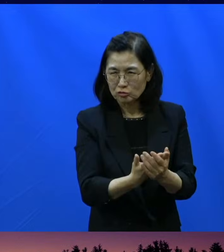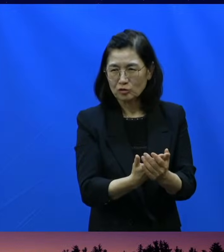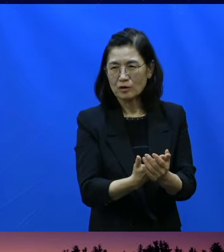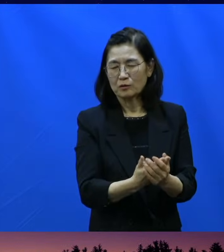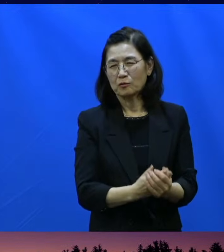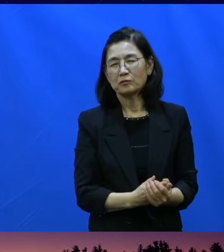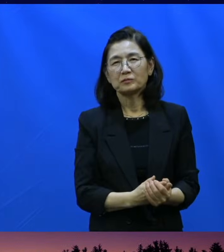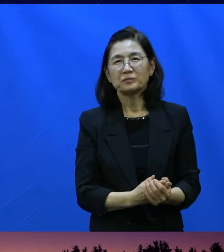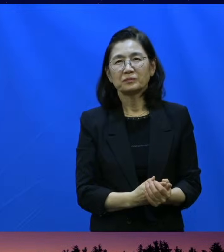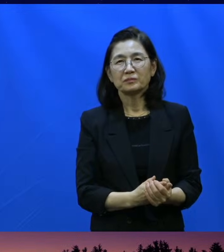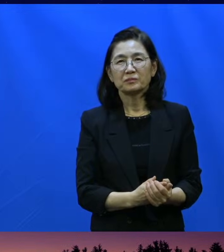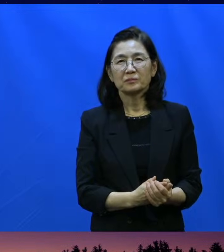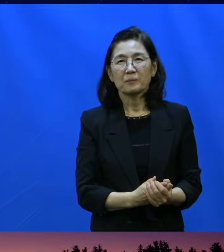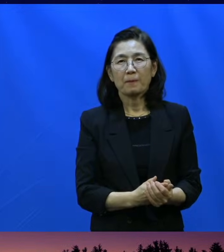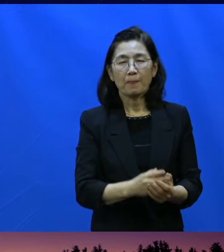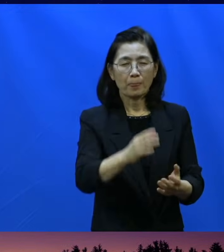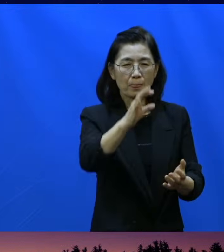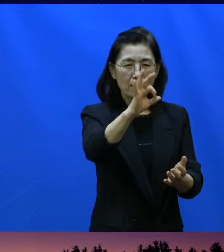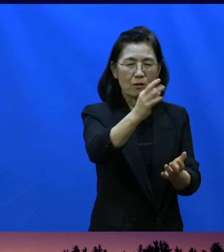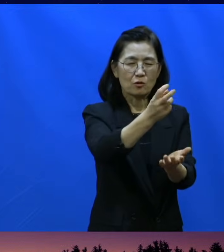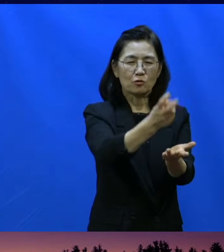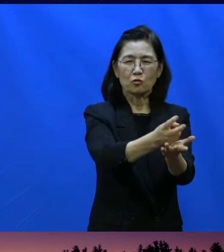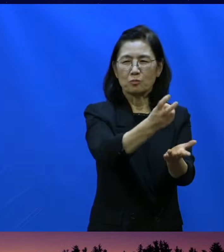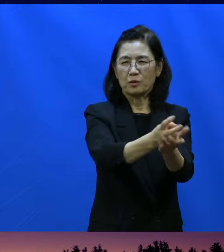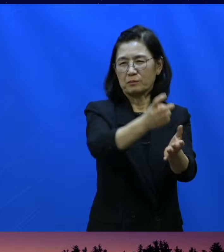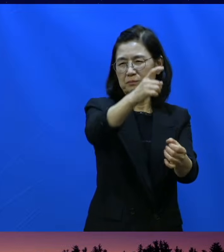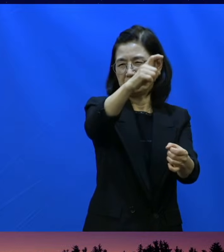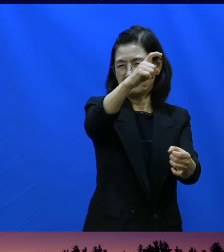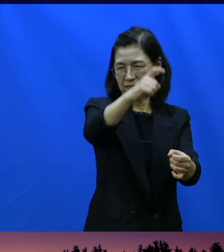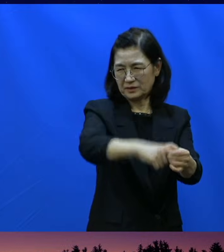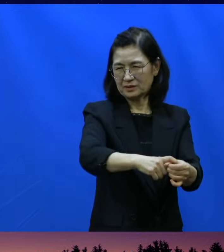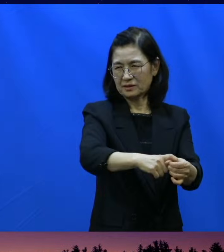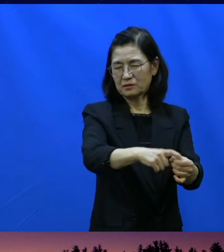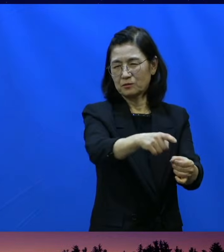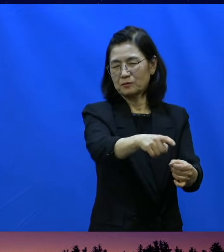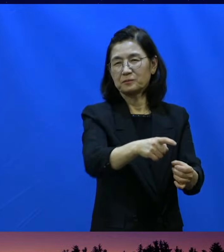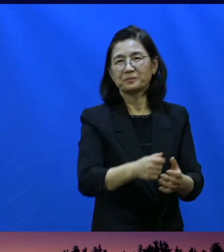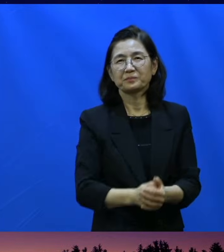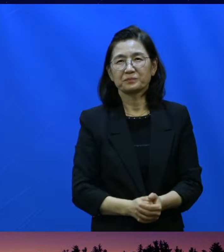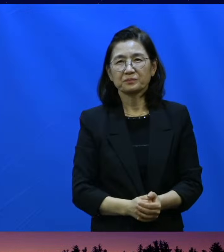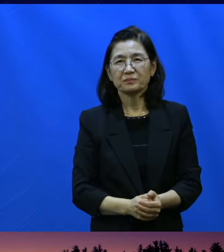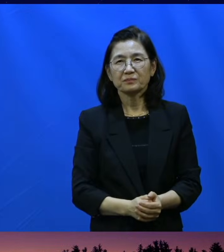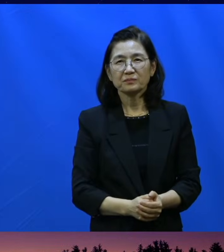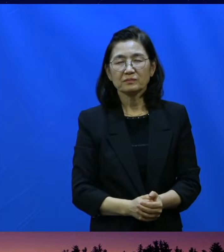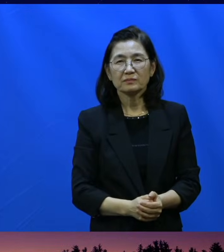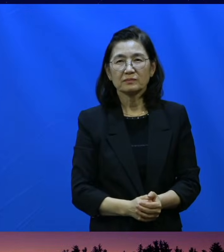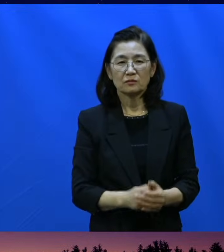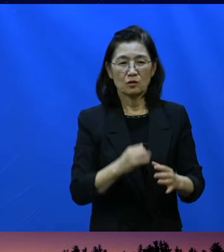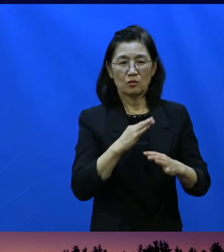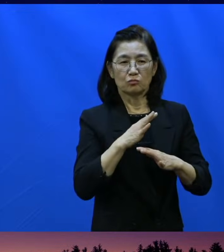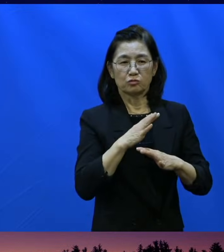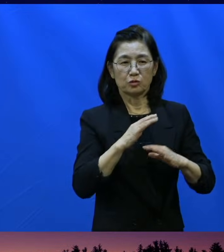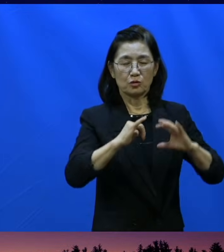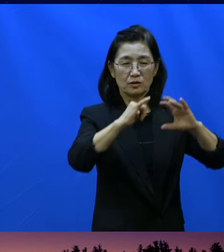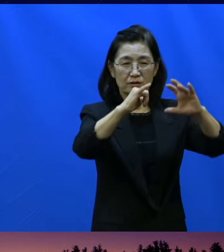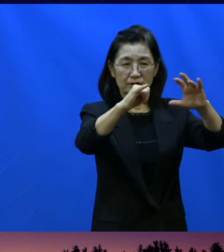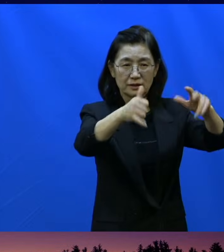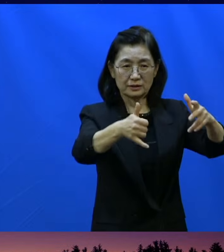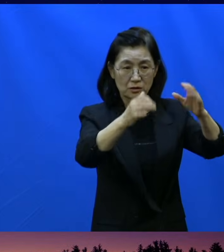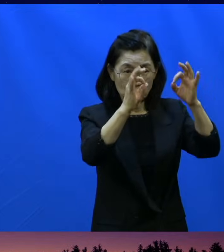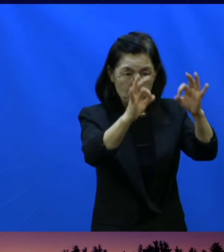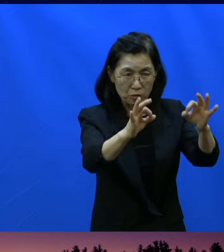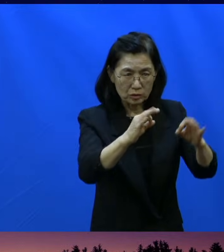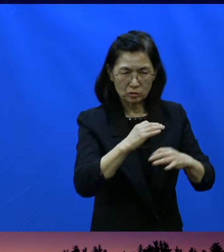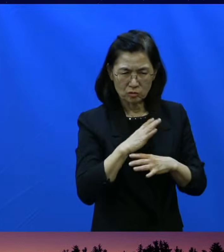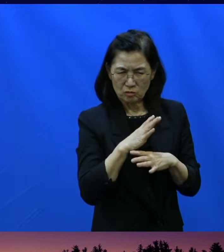틈새가 없어요. 율법주의에는 틈새가 없어요. 율법주의자들의 세상은 살벌해요. 율법주의적 교회는요,